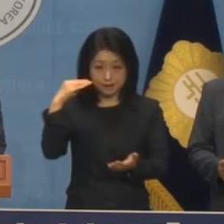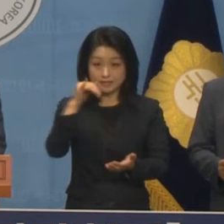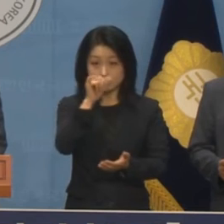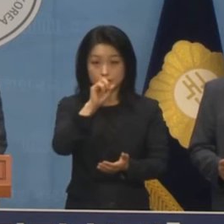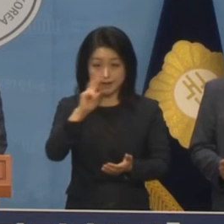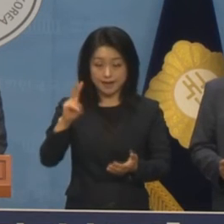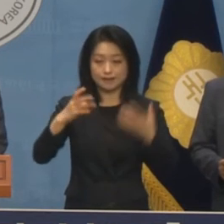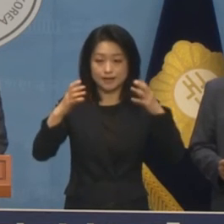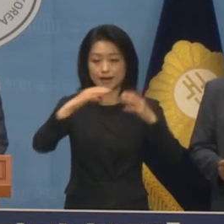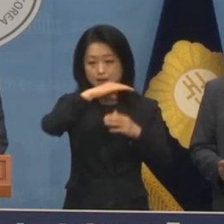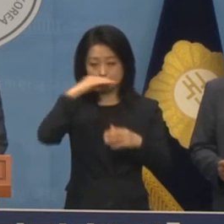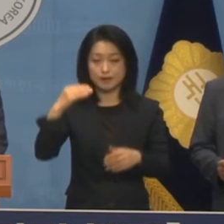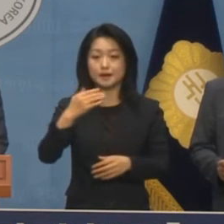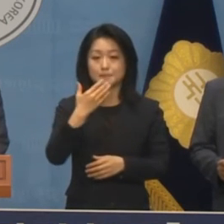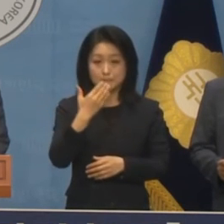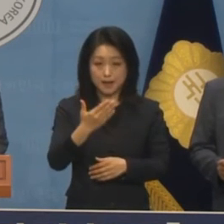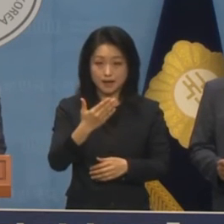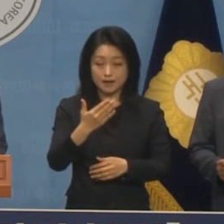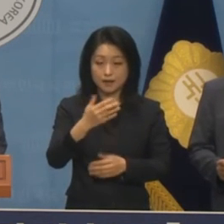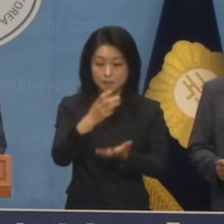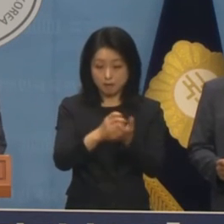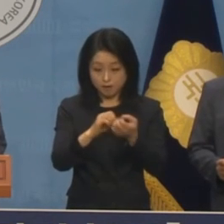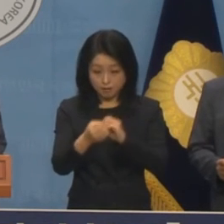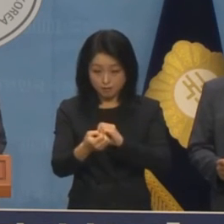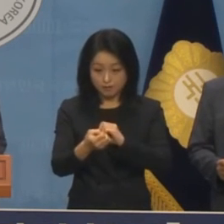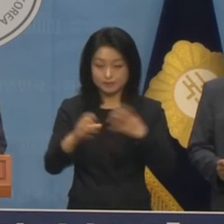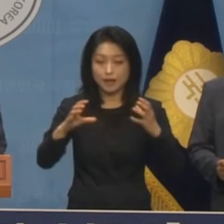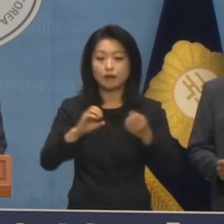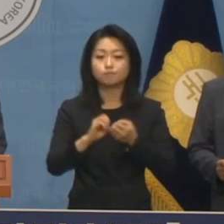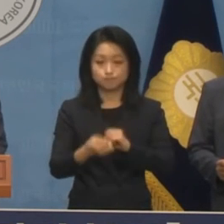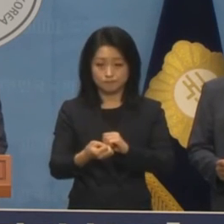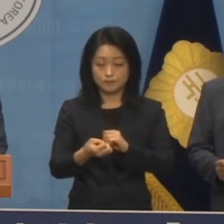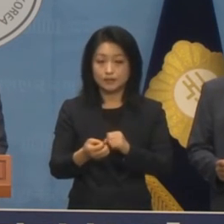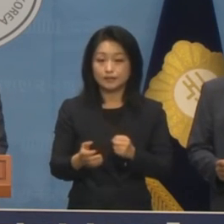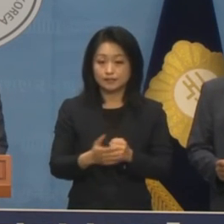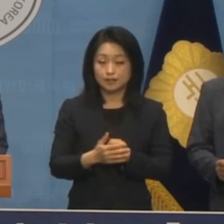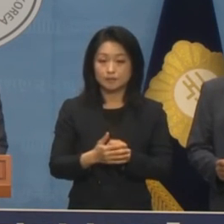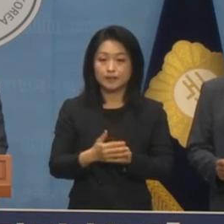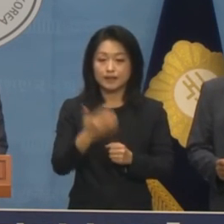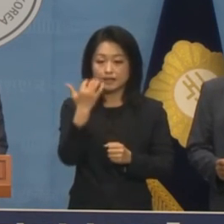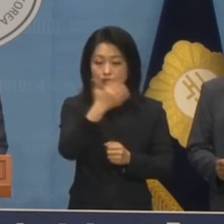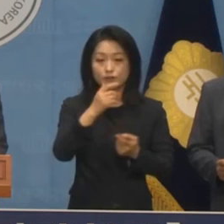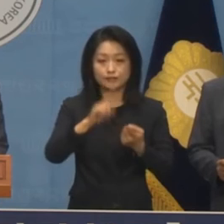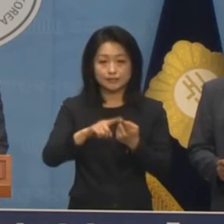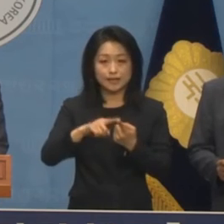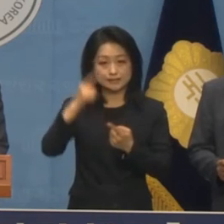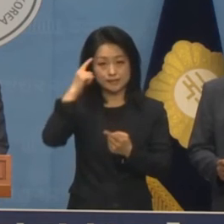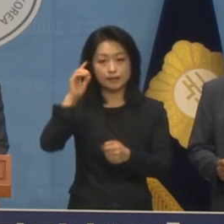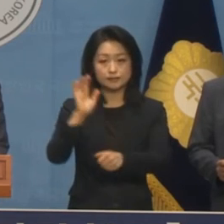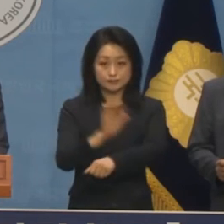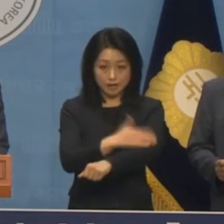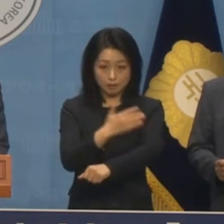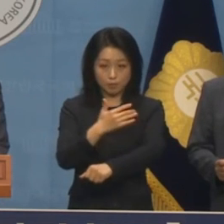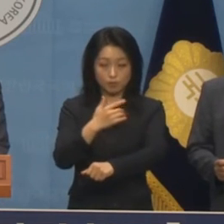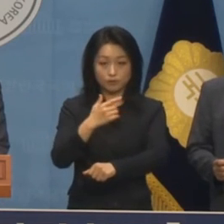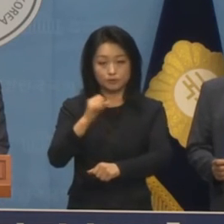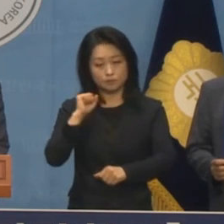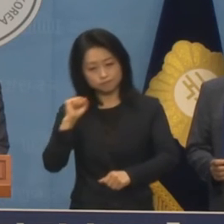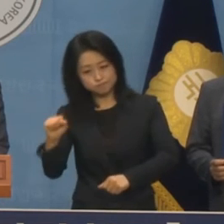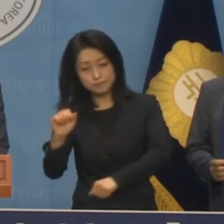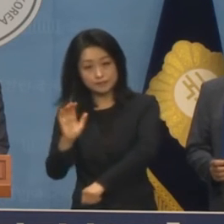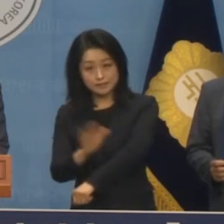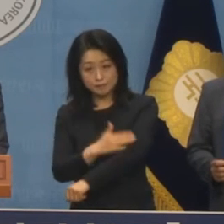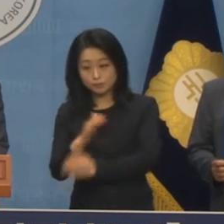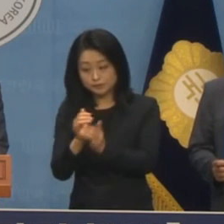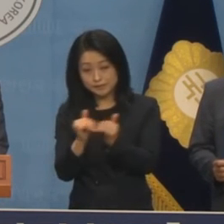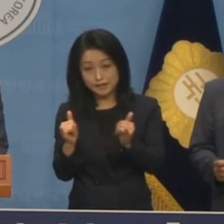위태로워지고 그 폐해는 고스란히 국민들에게 돌아온다. 그릇된 성인식과 평양된 이념을 지닌